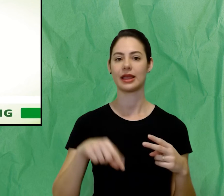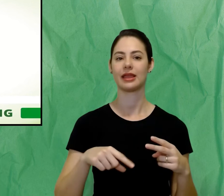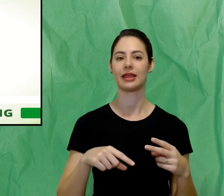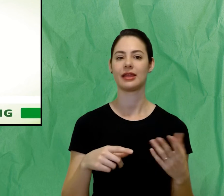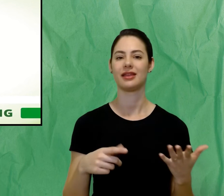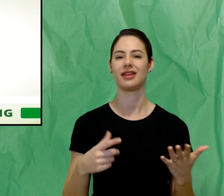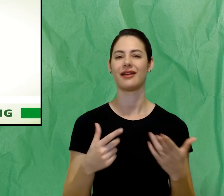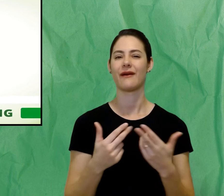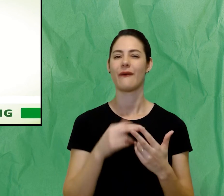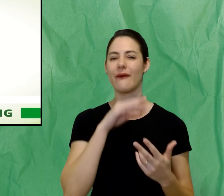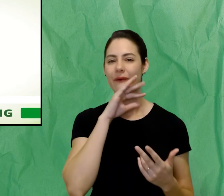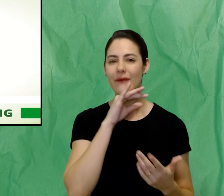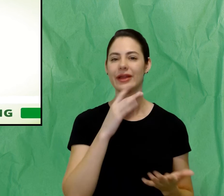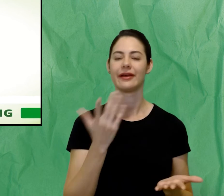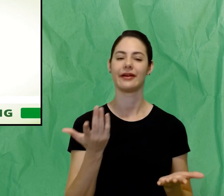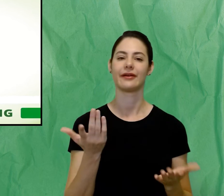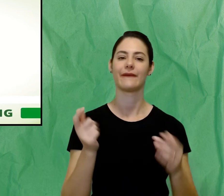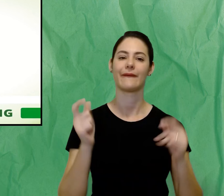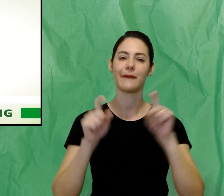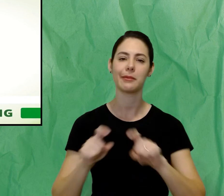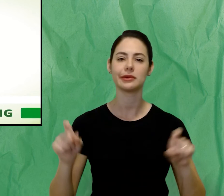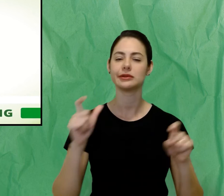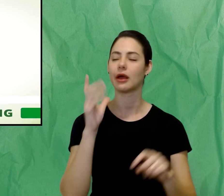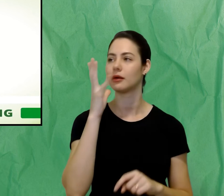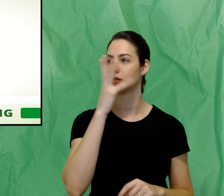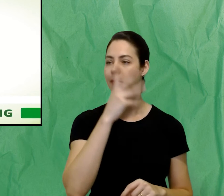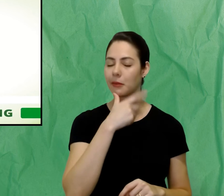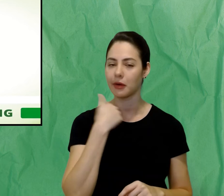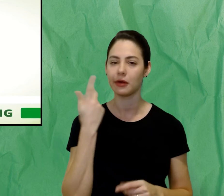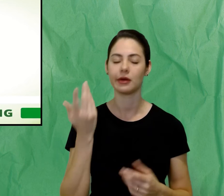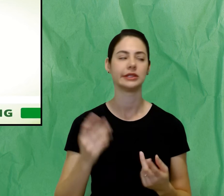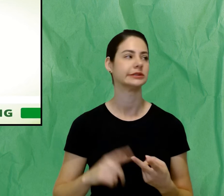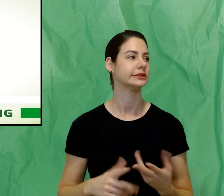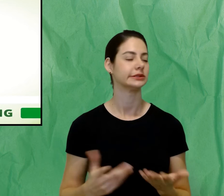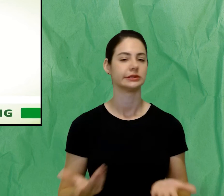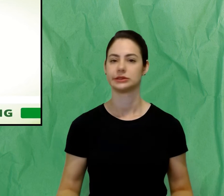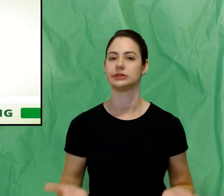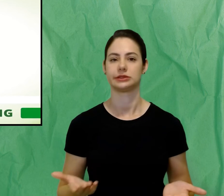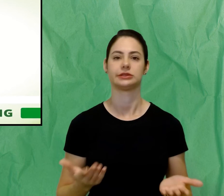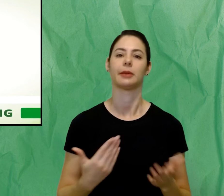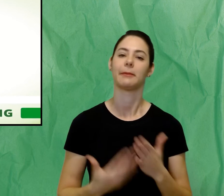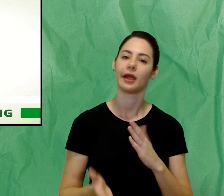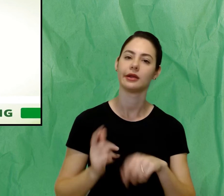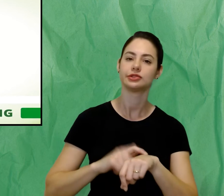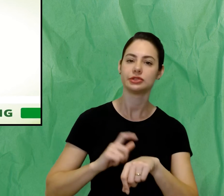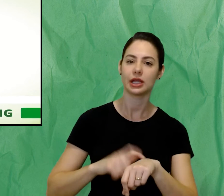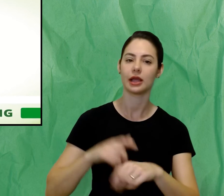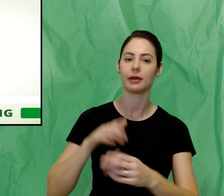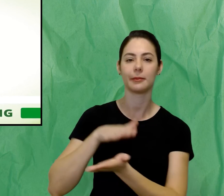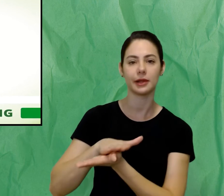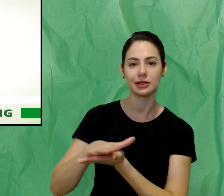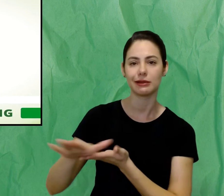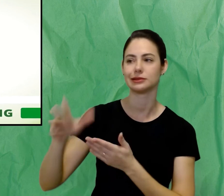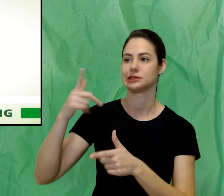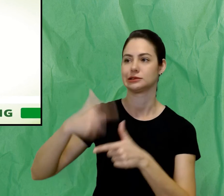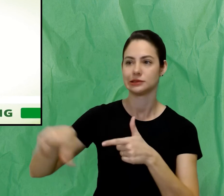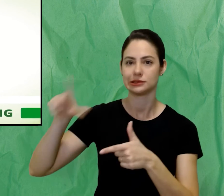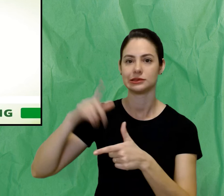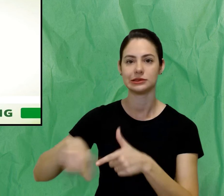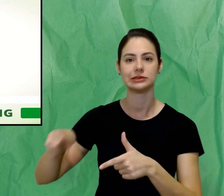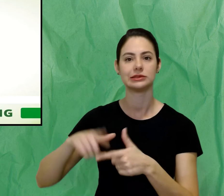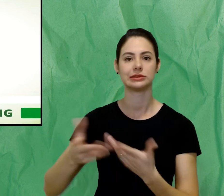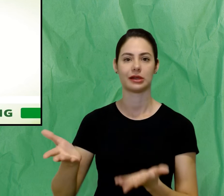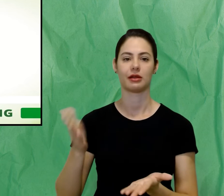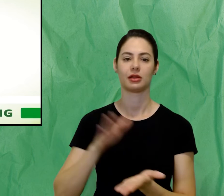são equipamentos ruins de trabalho. Você tem um computador lento no seu trabalho, você tem uma impressora que